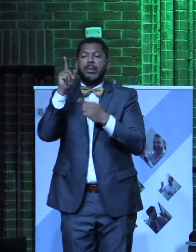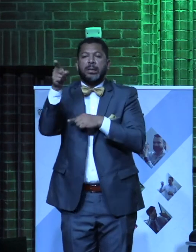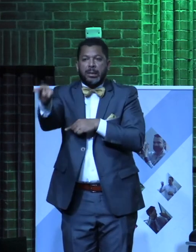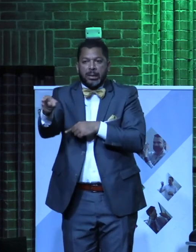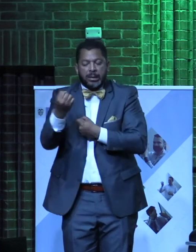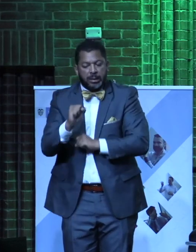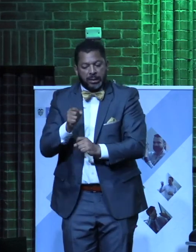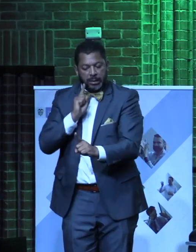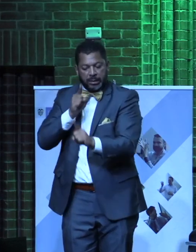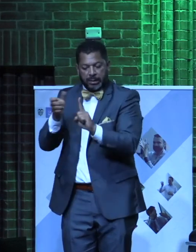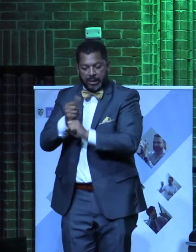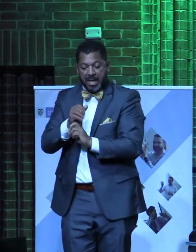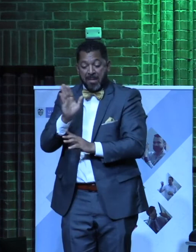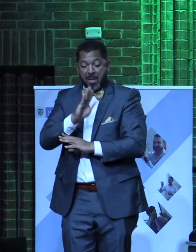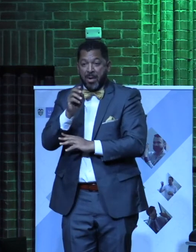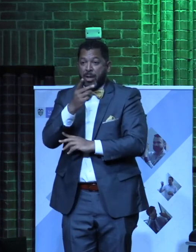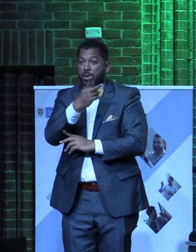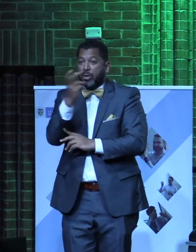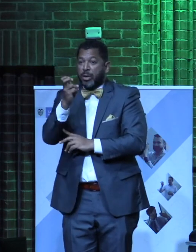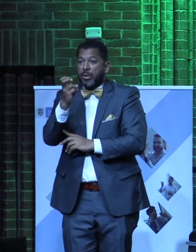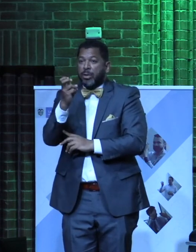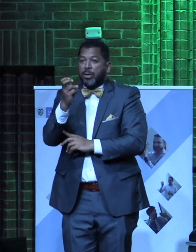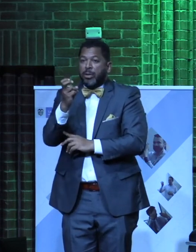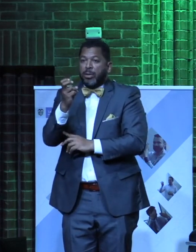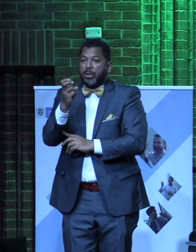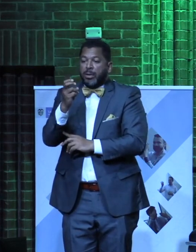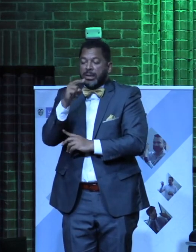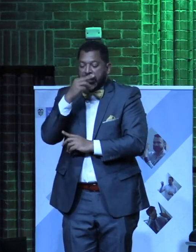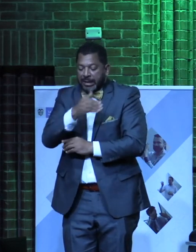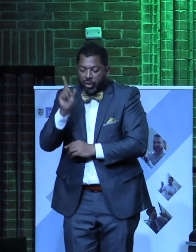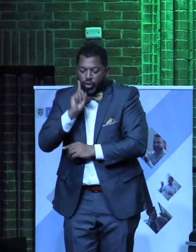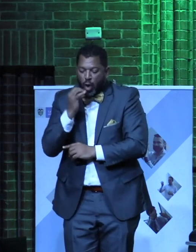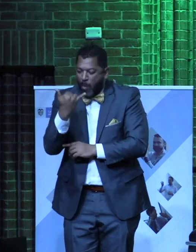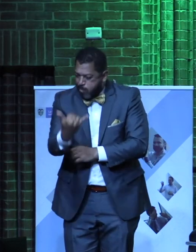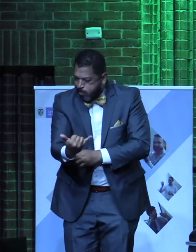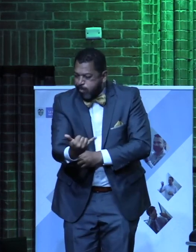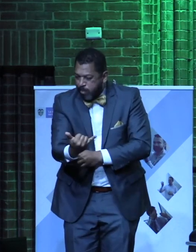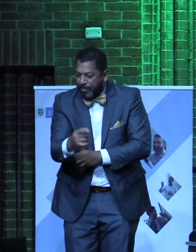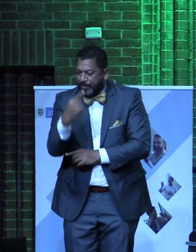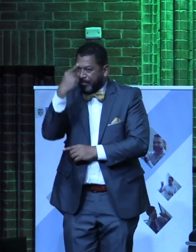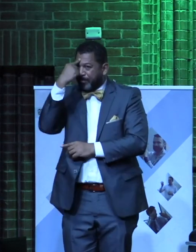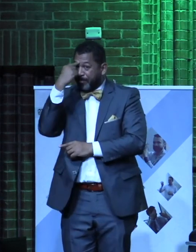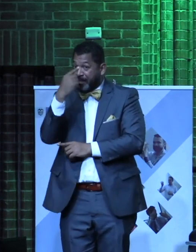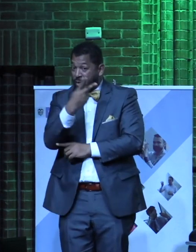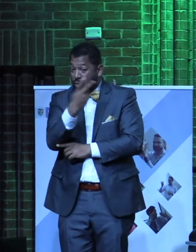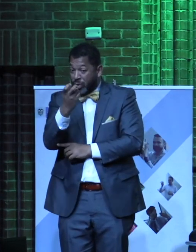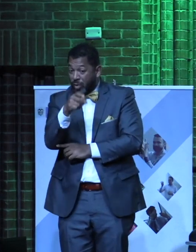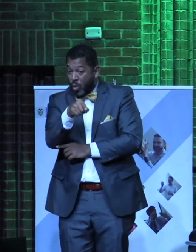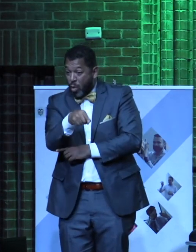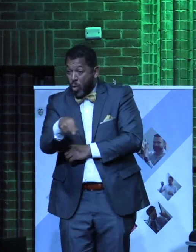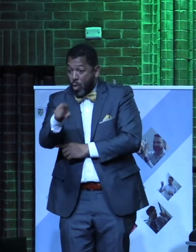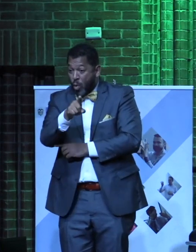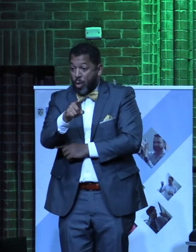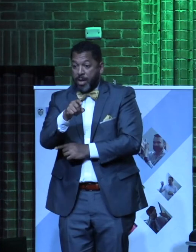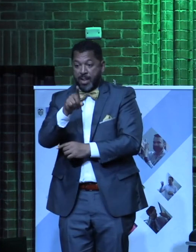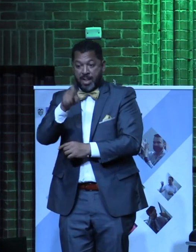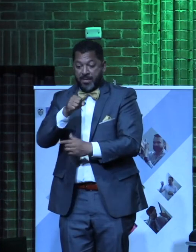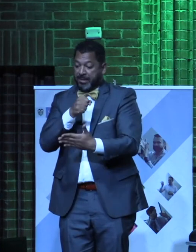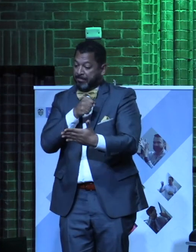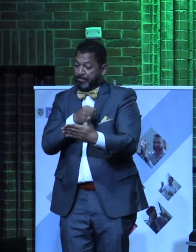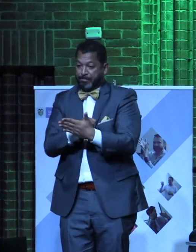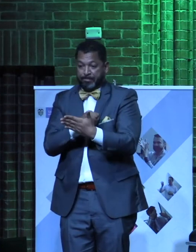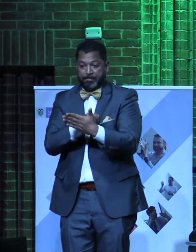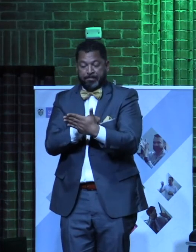Tenemos cerca de 200 niños sordos en todo el país, que siento que todavía es un número al que hay que meterle mucha